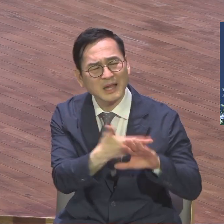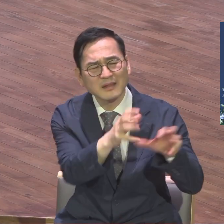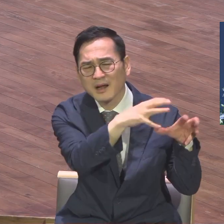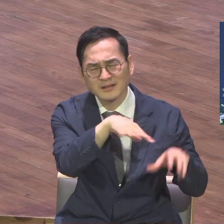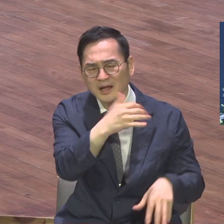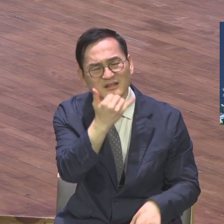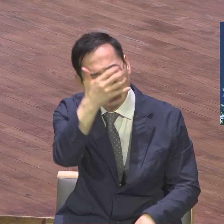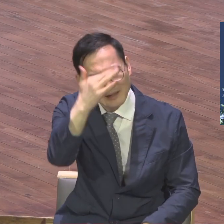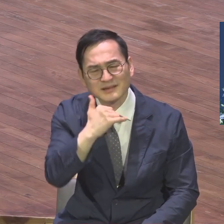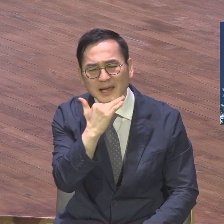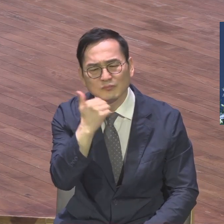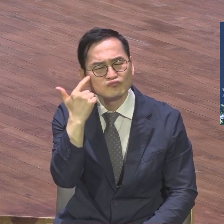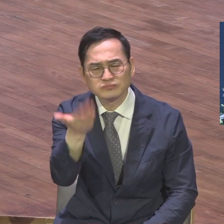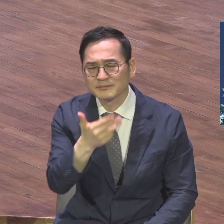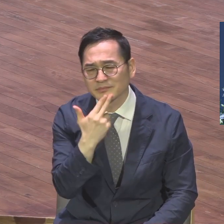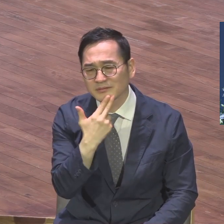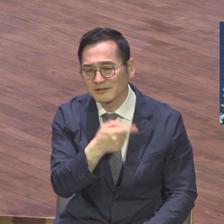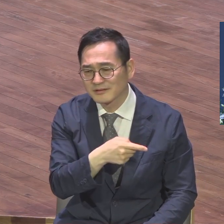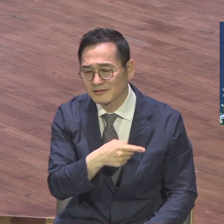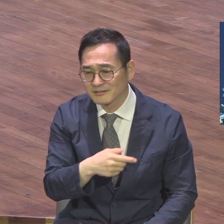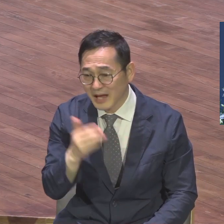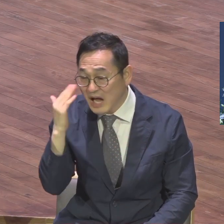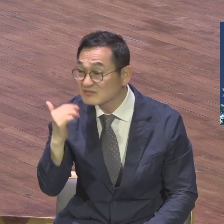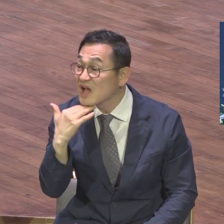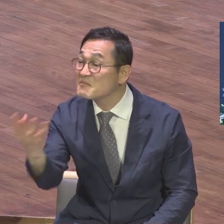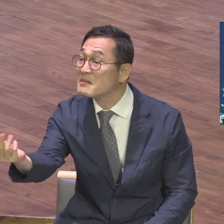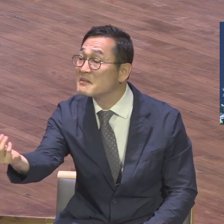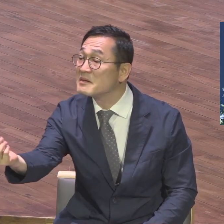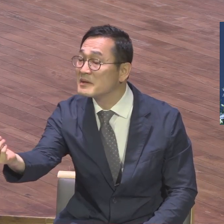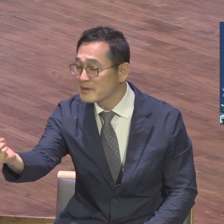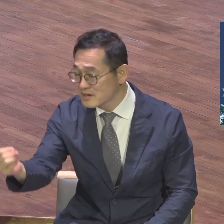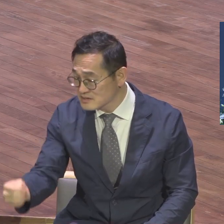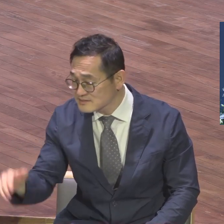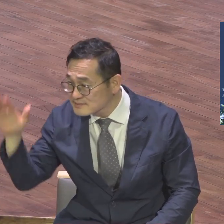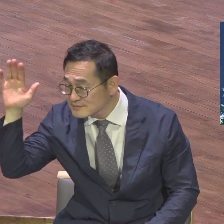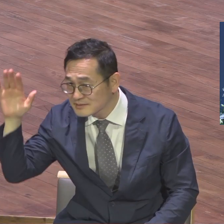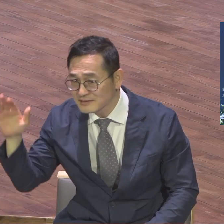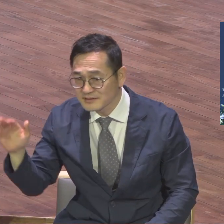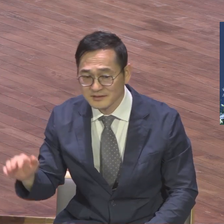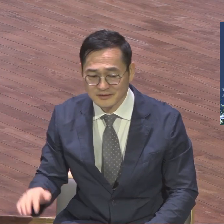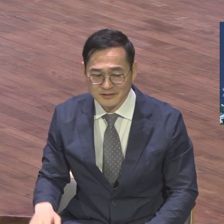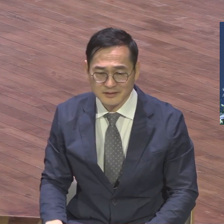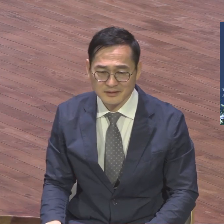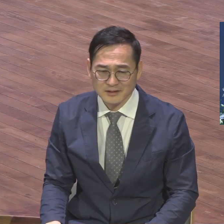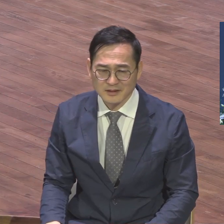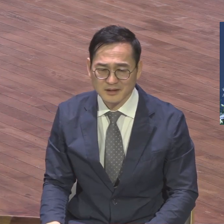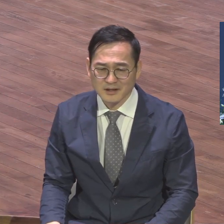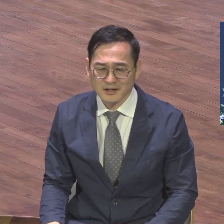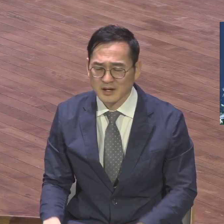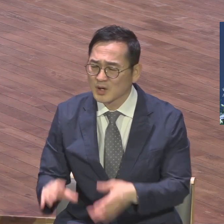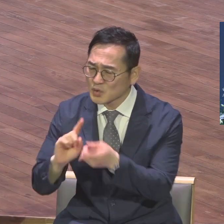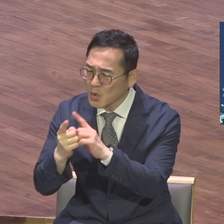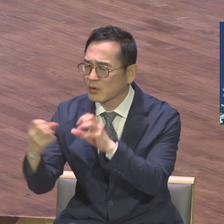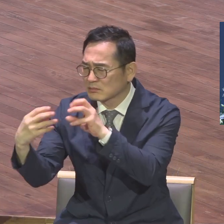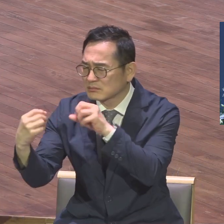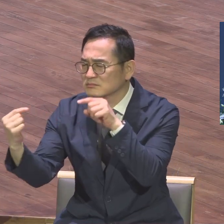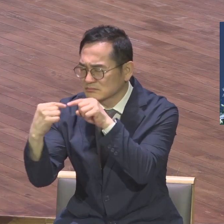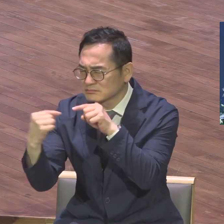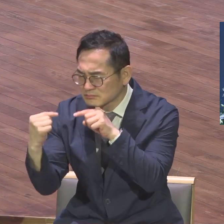그 개념이 없어 그런 거에 대해서. 그 통하면 그냥 친구예요. 나이가 50이든 10살이든 통하면 그냥